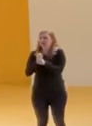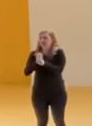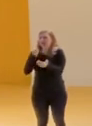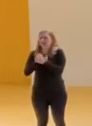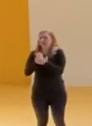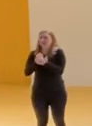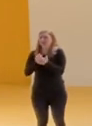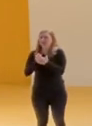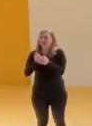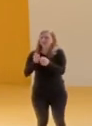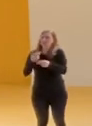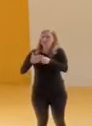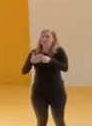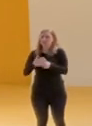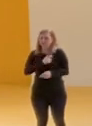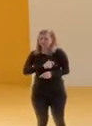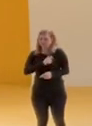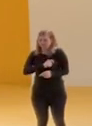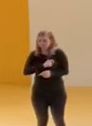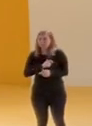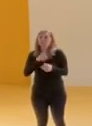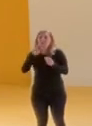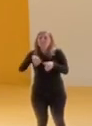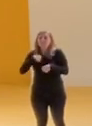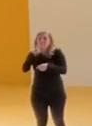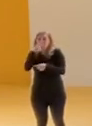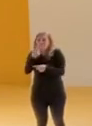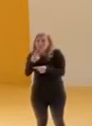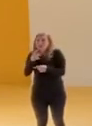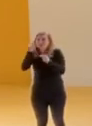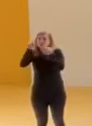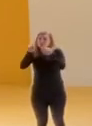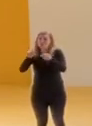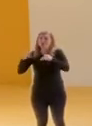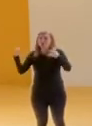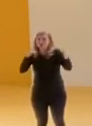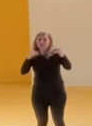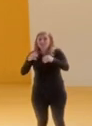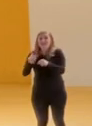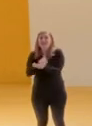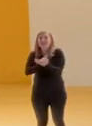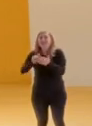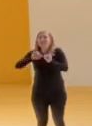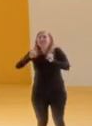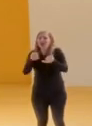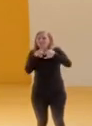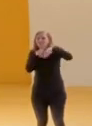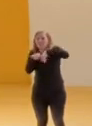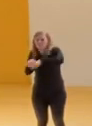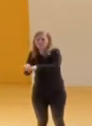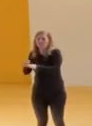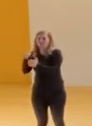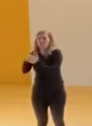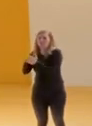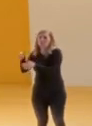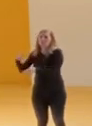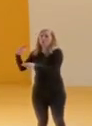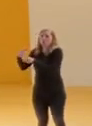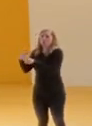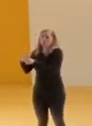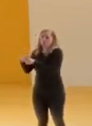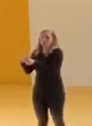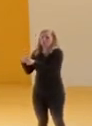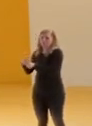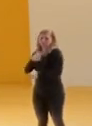sercowo-naczyniowych i możemy sobie popatrzeć jak te poszczególne czynniki ryzyka przekładają się na właśnie tego typu jednostkę chorobową